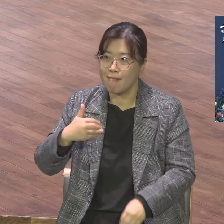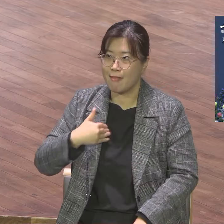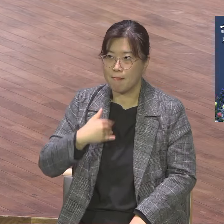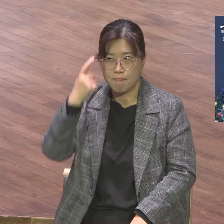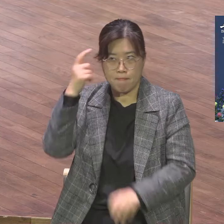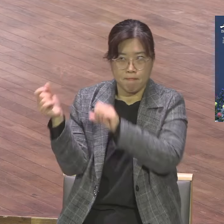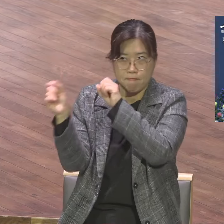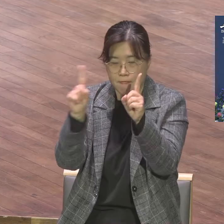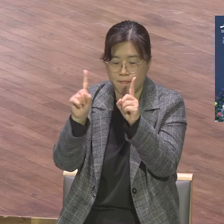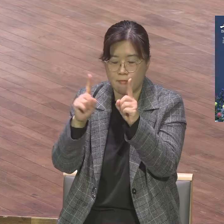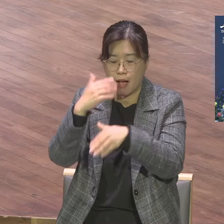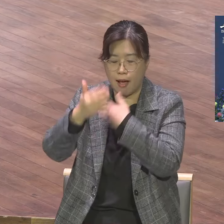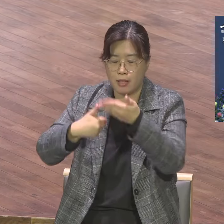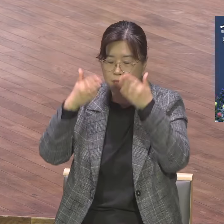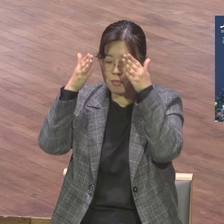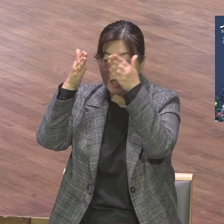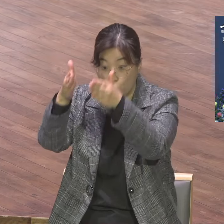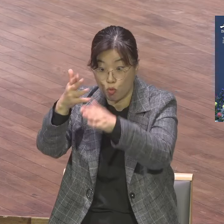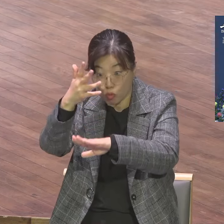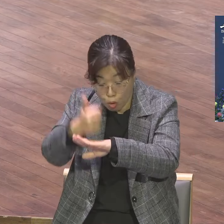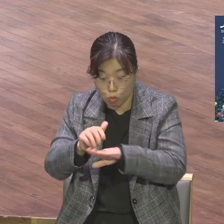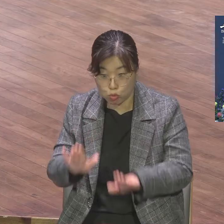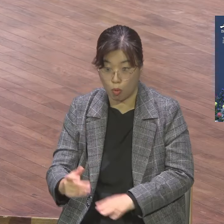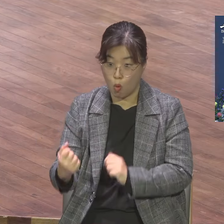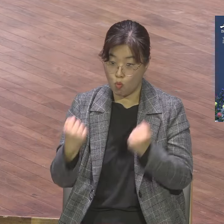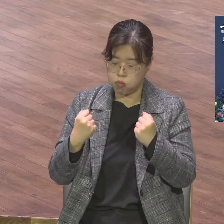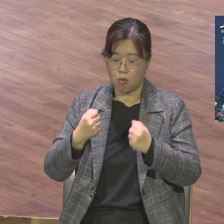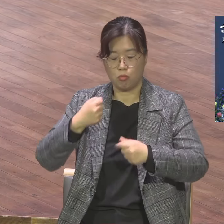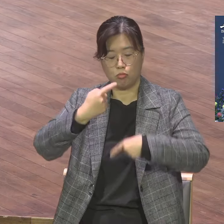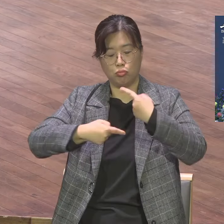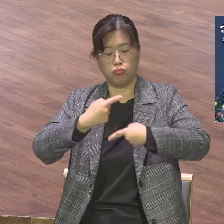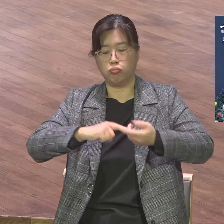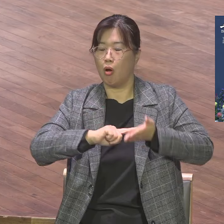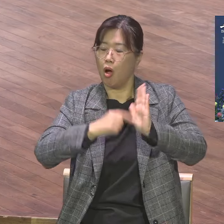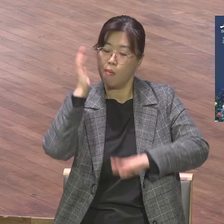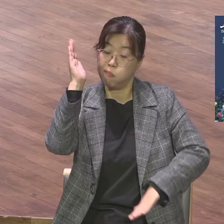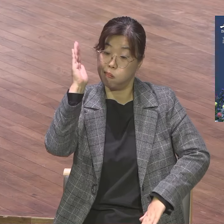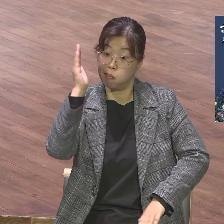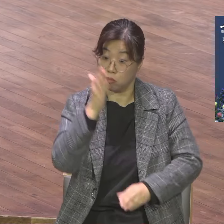축복합니다. 결론입니다. 이런 말이 있습니다.